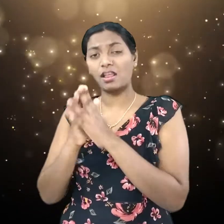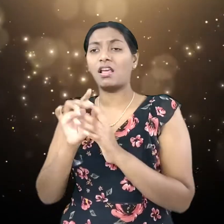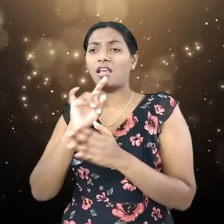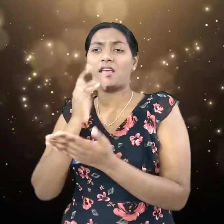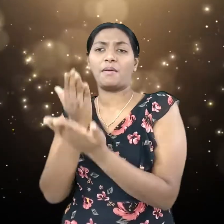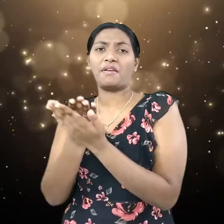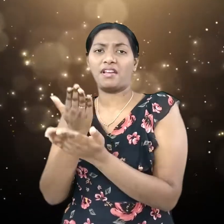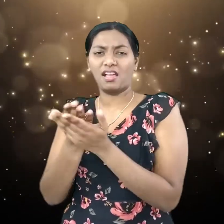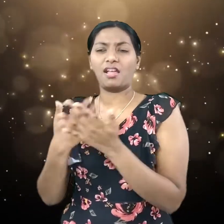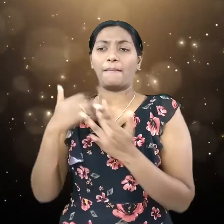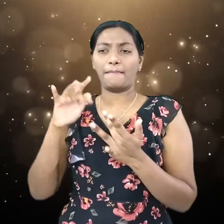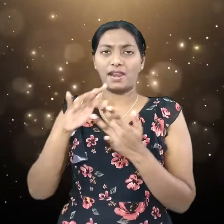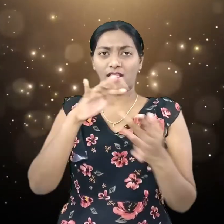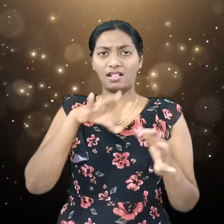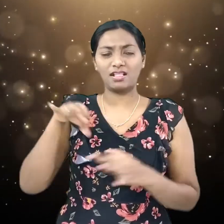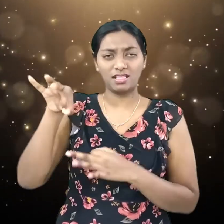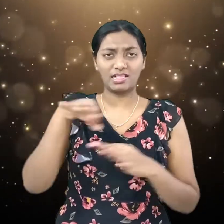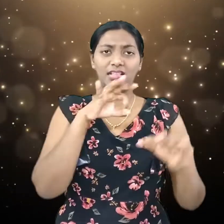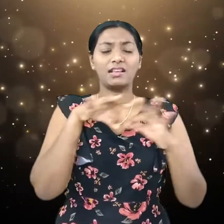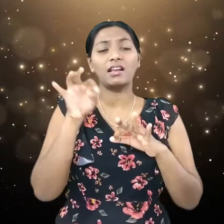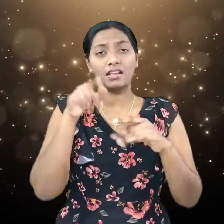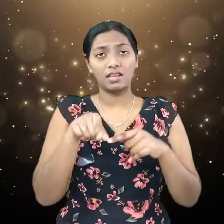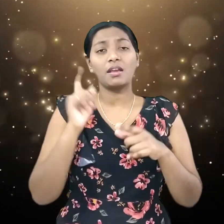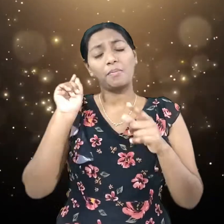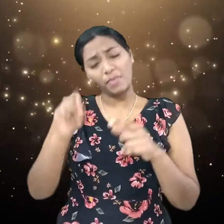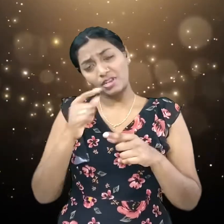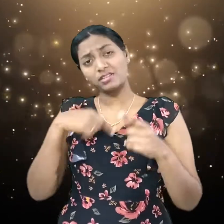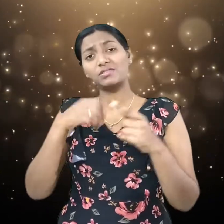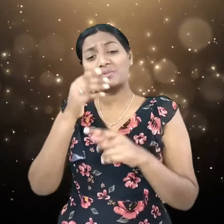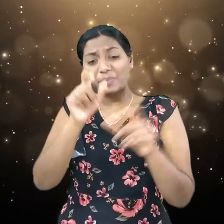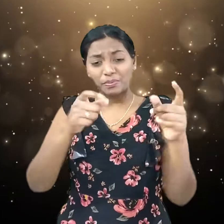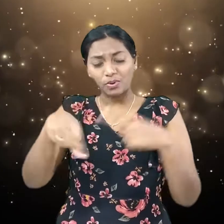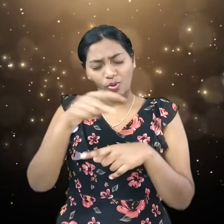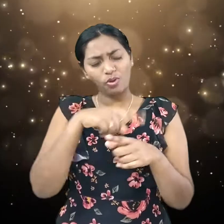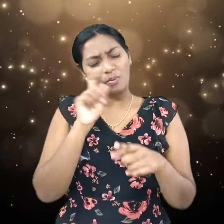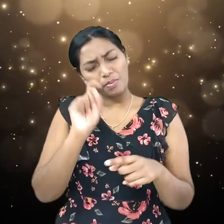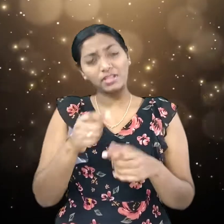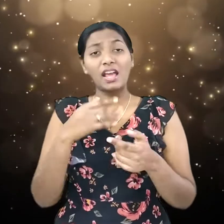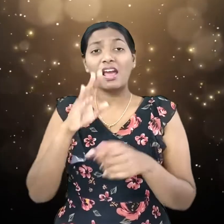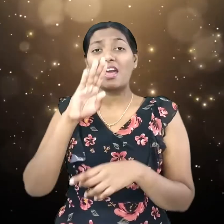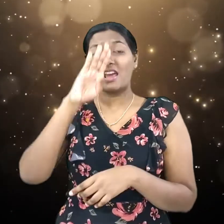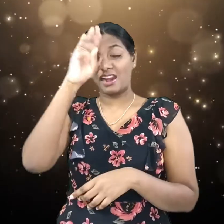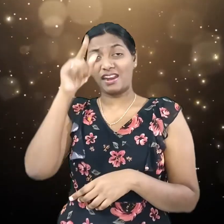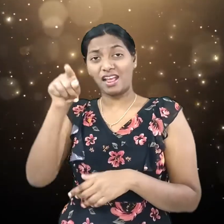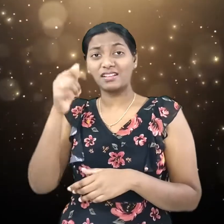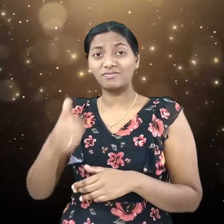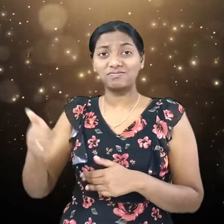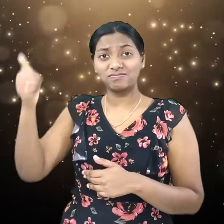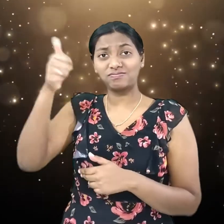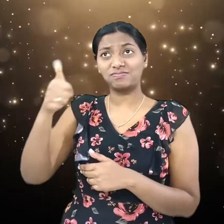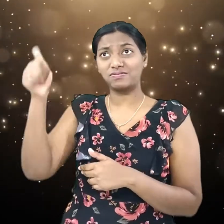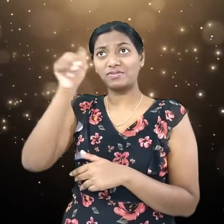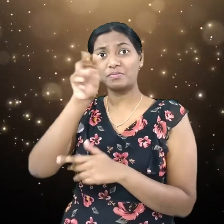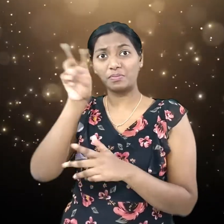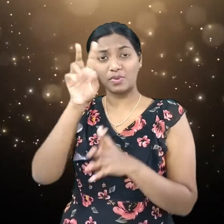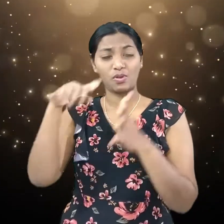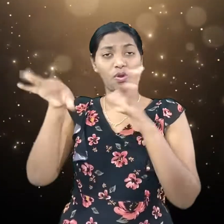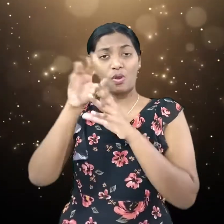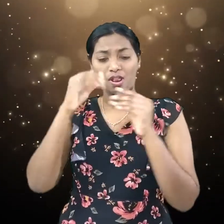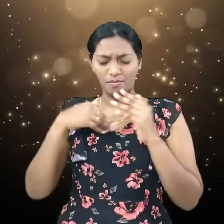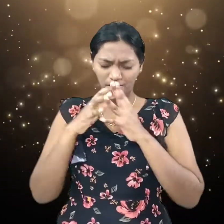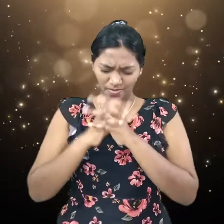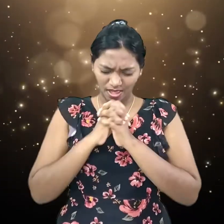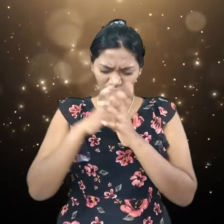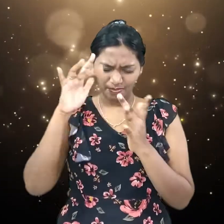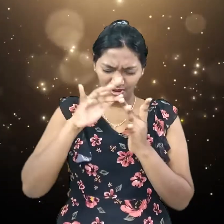विनती, निवेदन, मध्यस्था और धन्यवाद सब मनुष्य के लिए किए जाए, राजाओं और ऊंचे पद वालों के लिए, ताकि